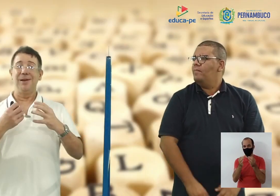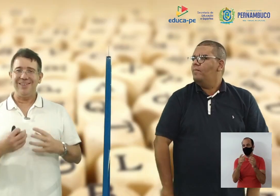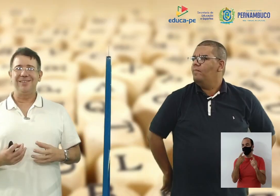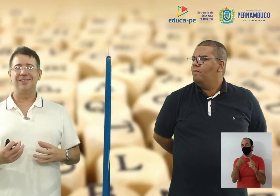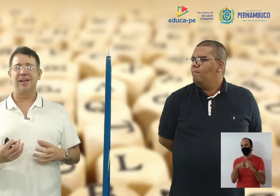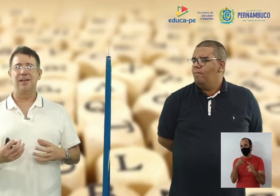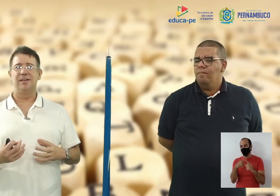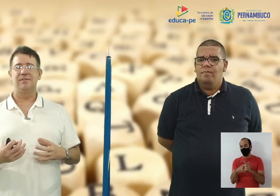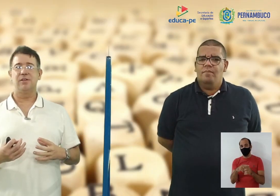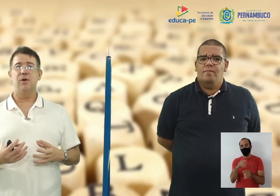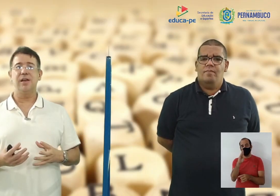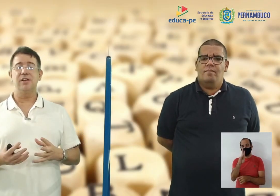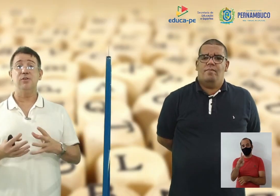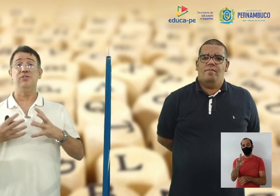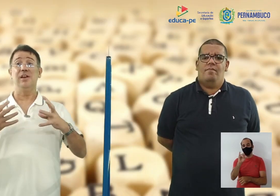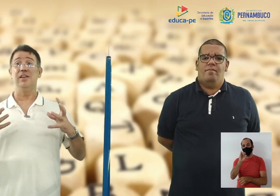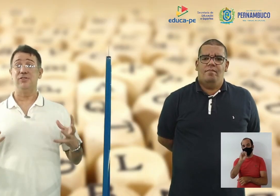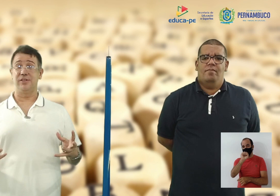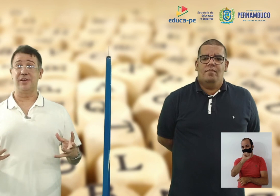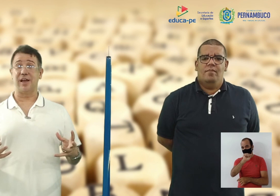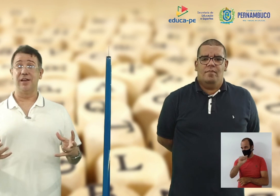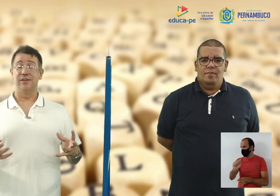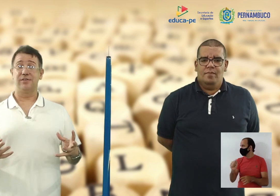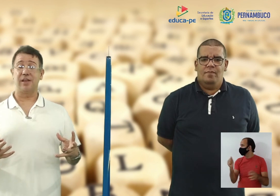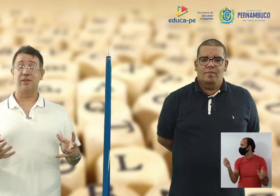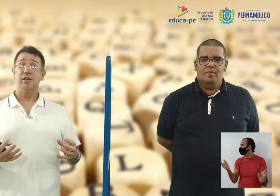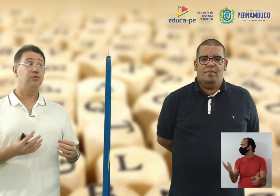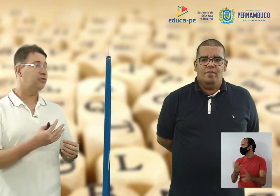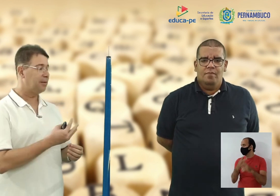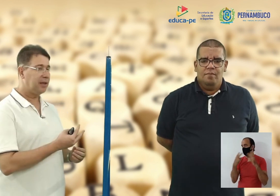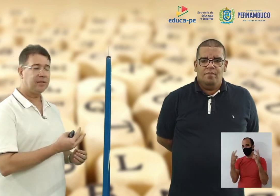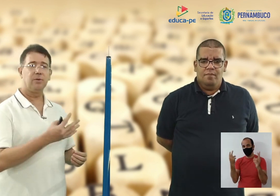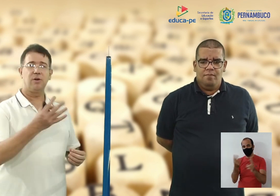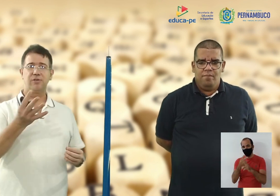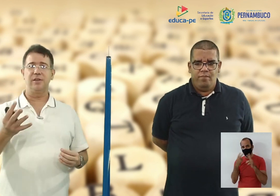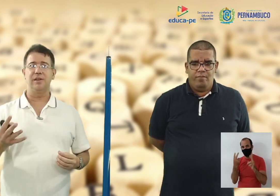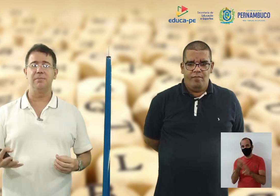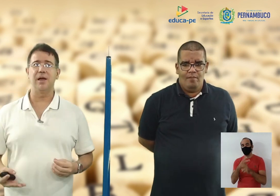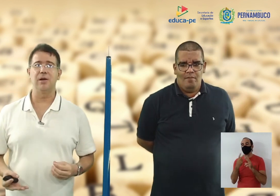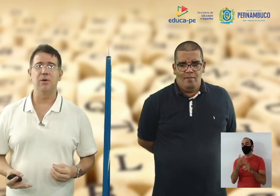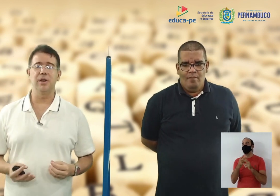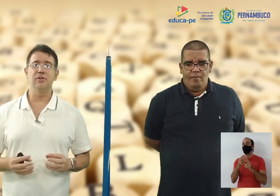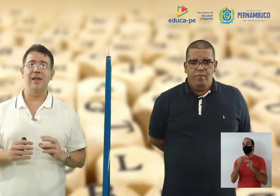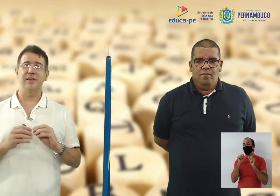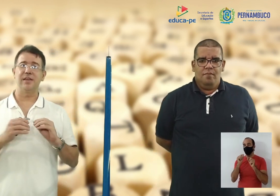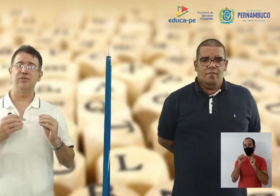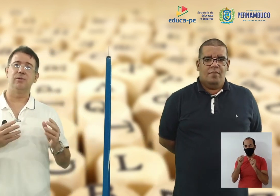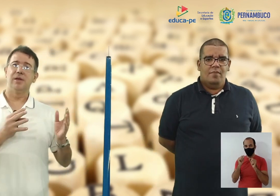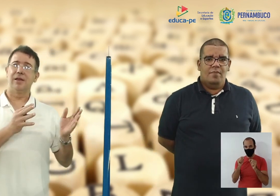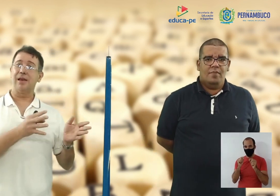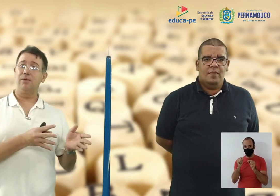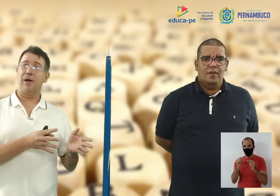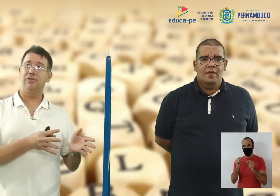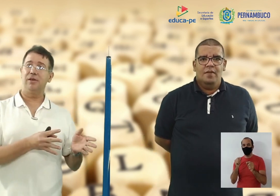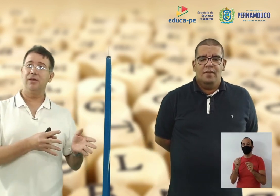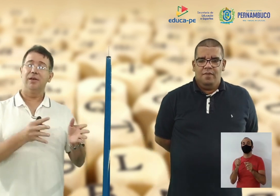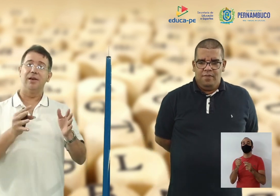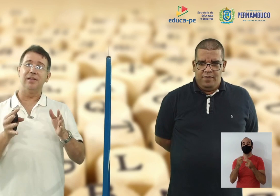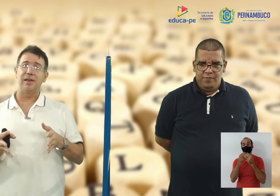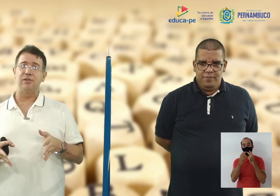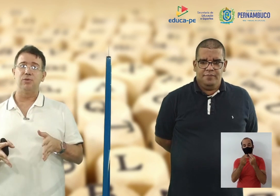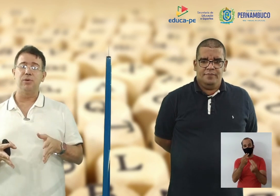porque brisa, certo? Olha a questão estilística, certo? Justamente, eu gostaria de lembrar agora essa questão, a